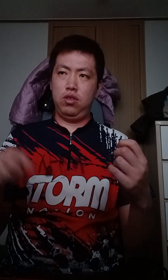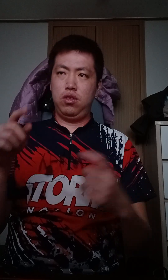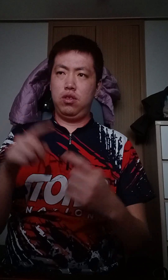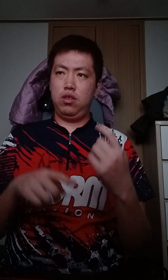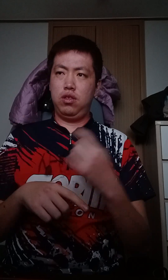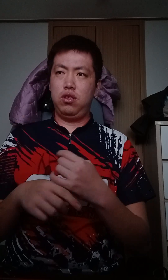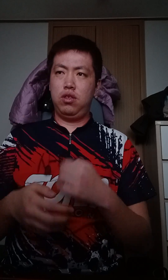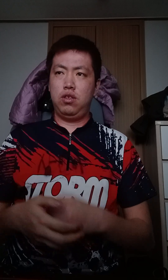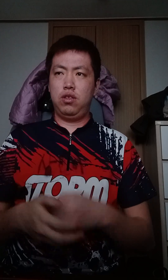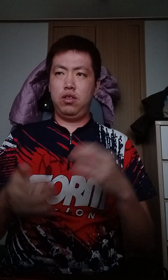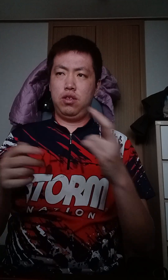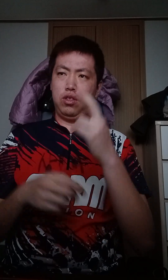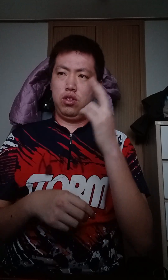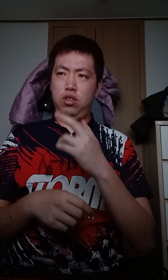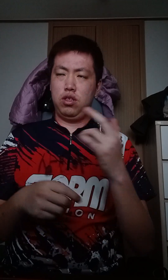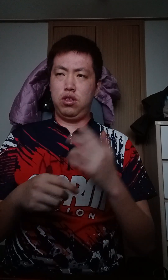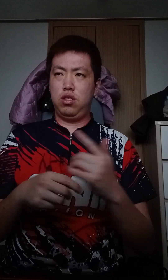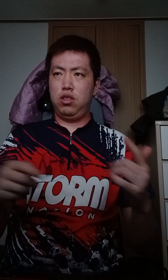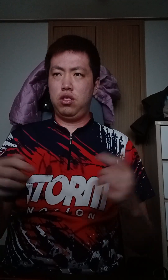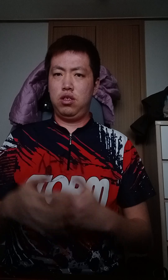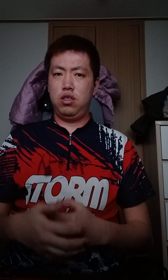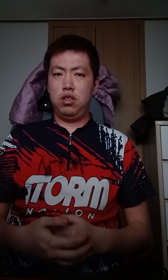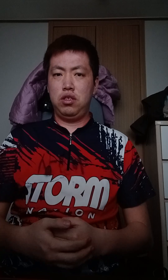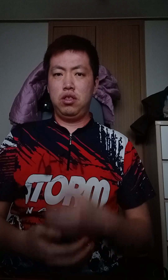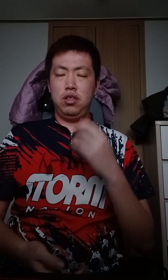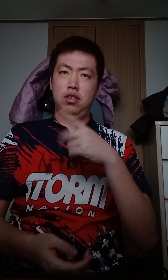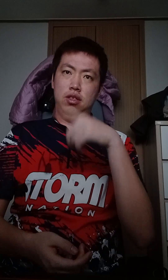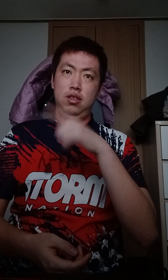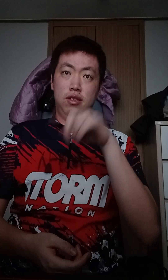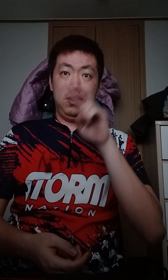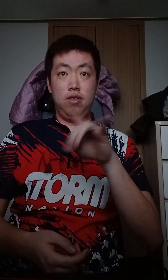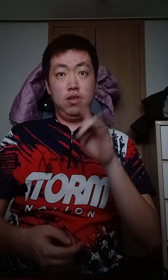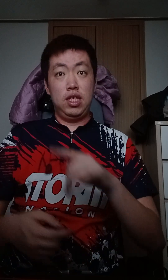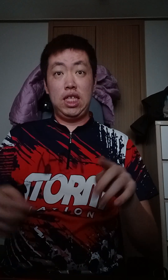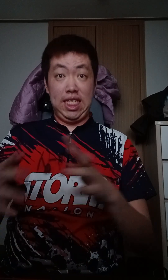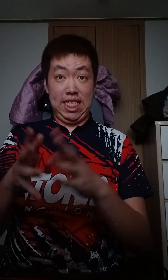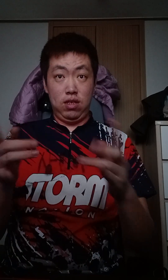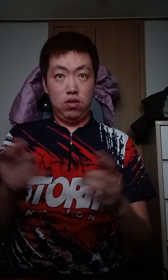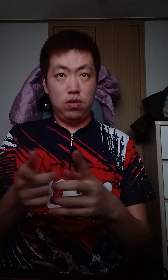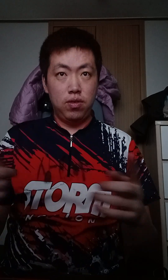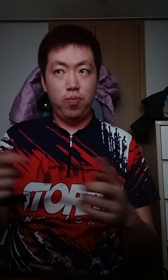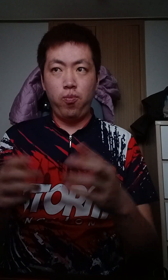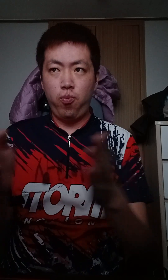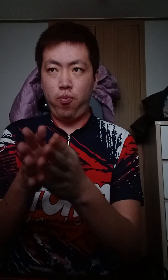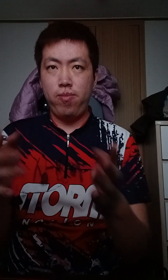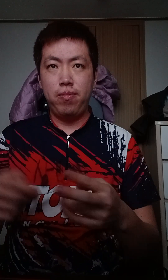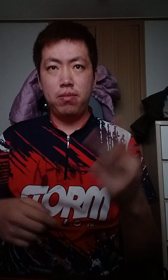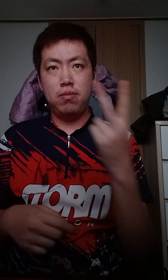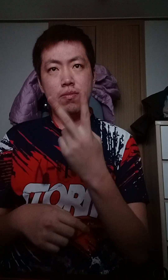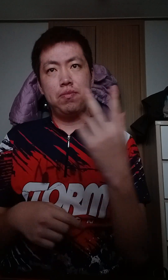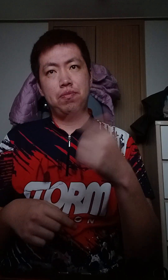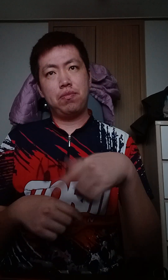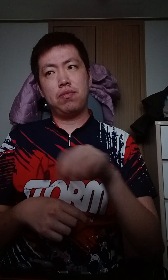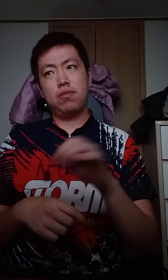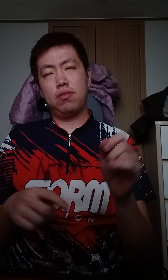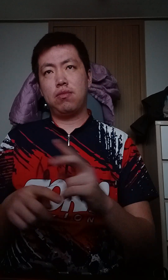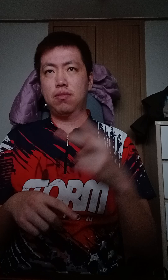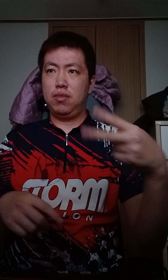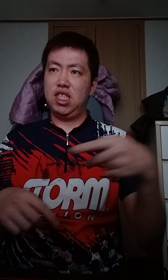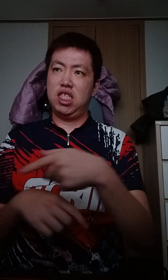내부는 아수라장입니다. 어제 오후 5시 20분쯤 전남 영암군의 한 도로에서 72살 이모 씨가 몰던